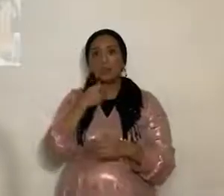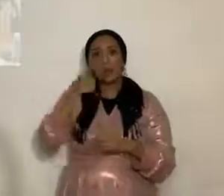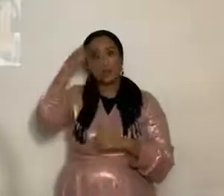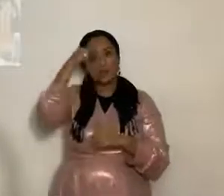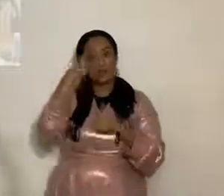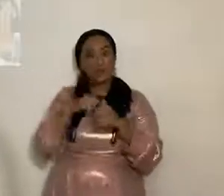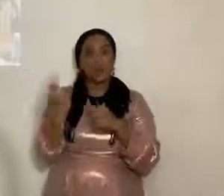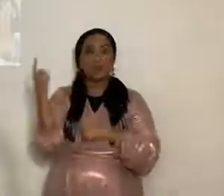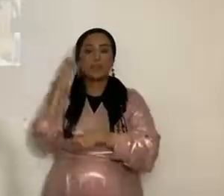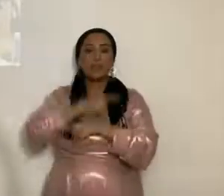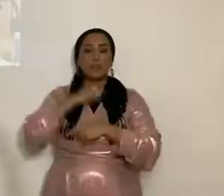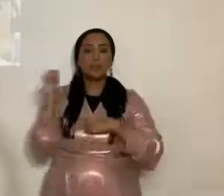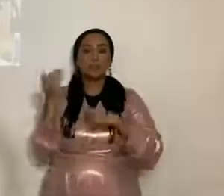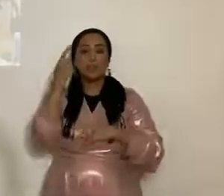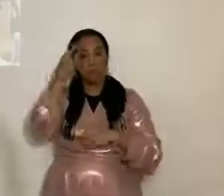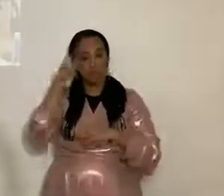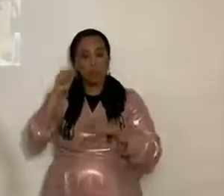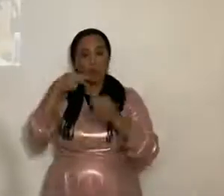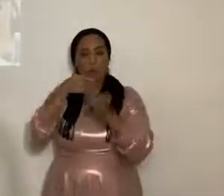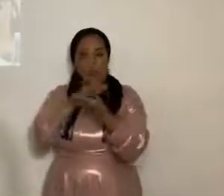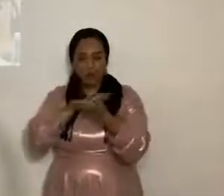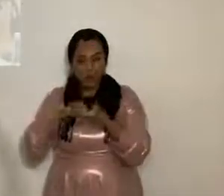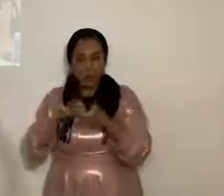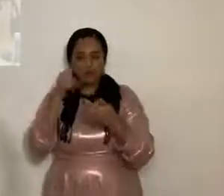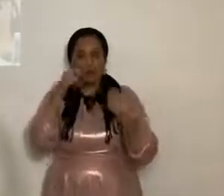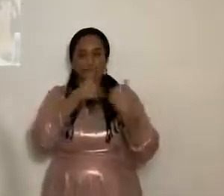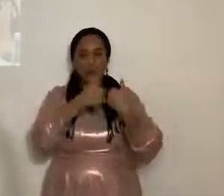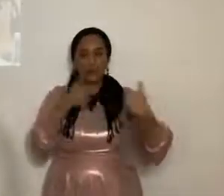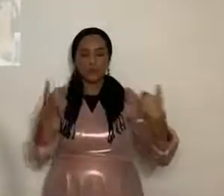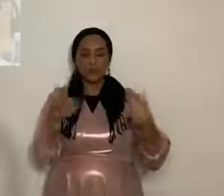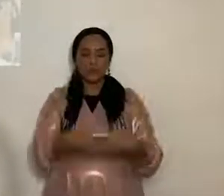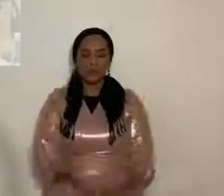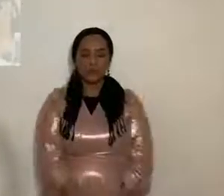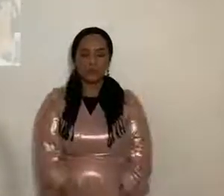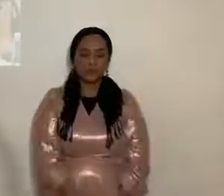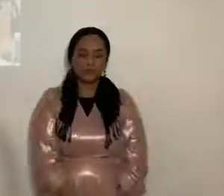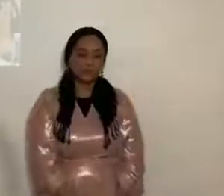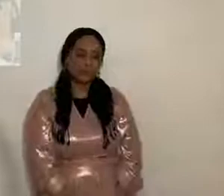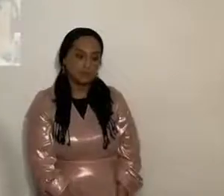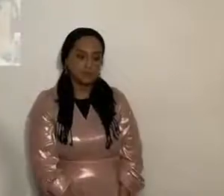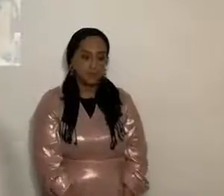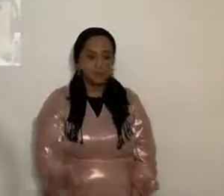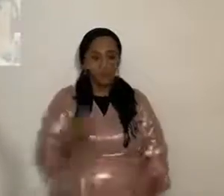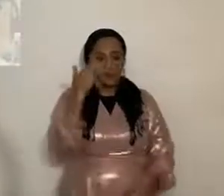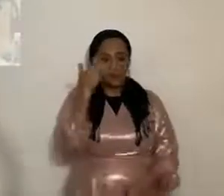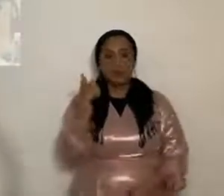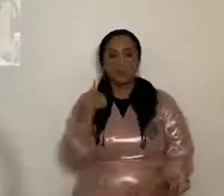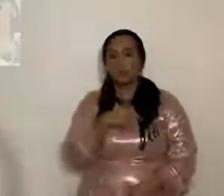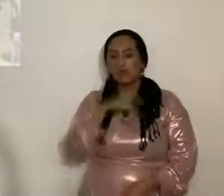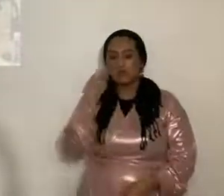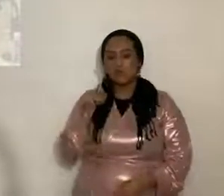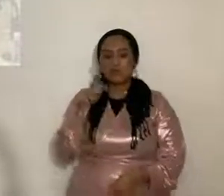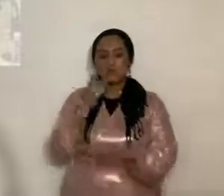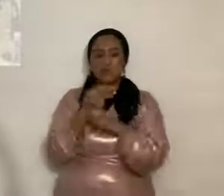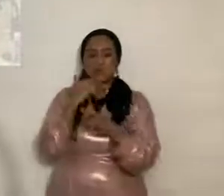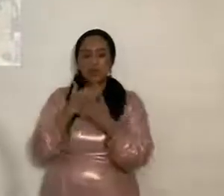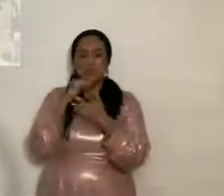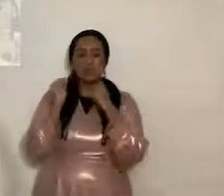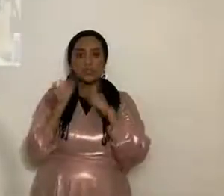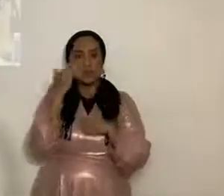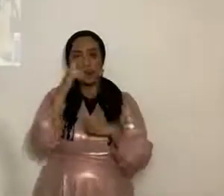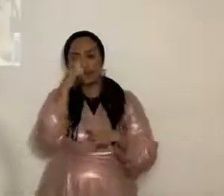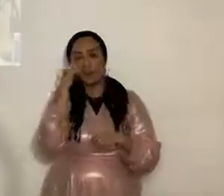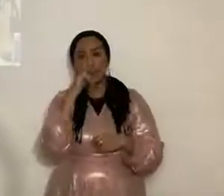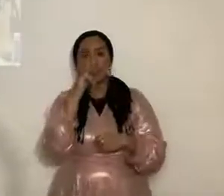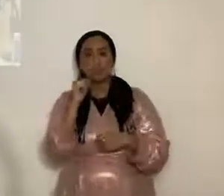acuérdate del Shabbat para santificarlo, para apartarlo. Entonces, ¿por qué debemos guardar bien el Shabbat? Porque es